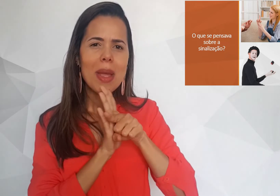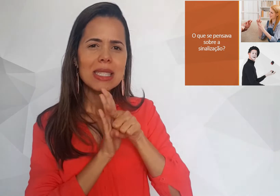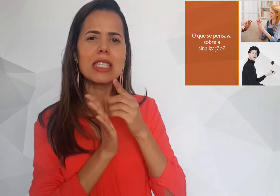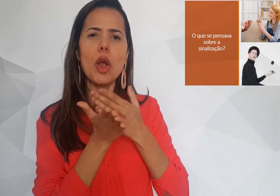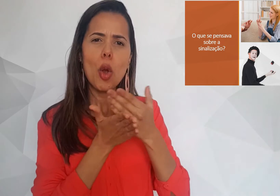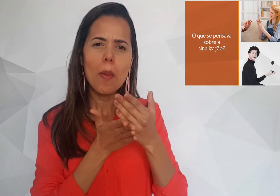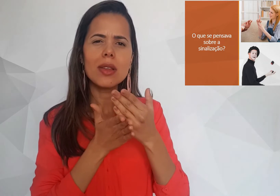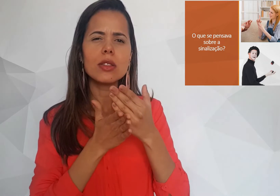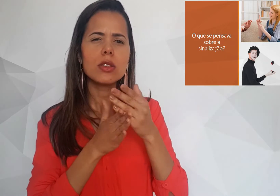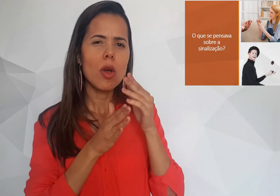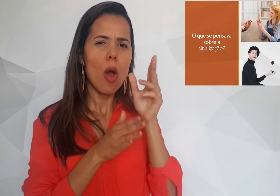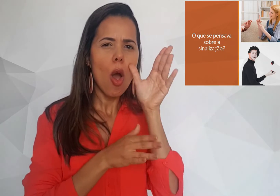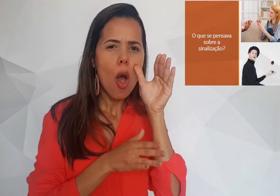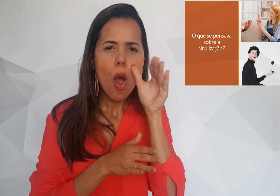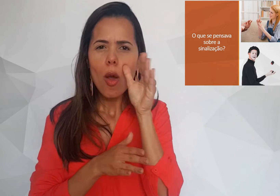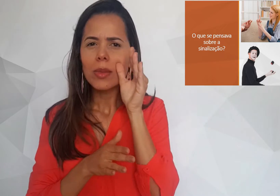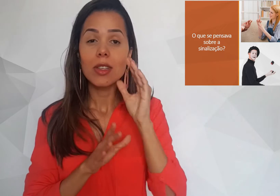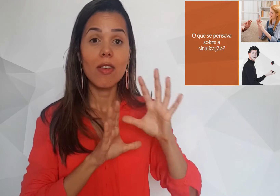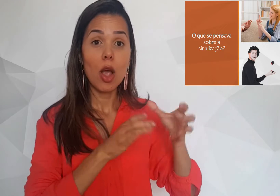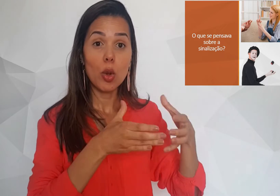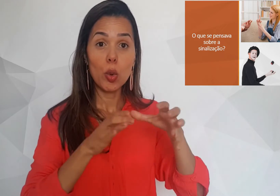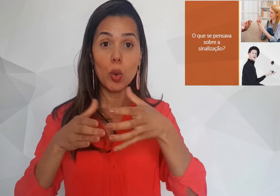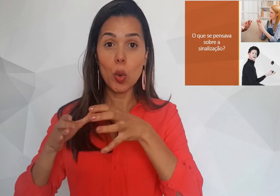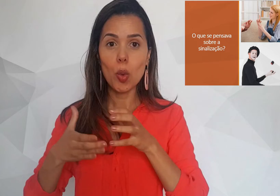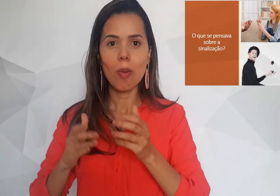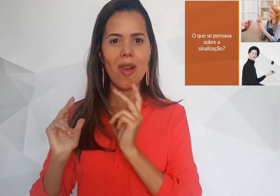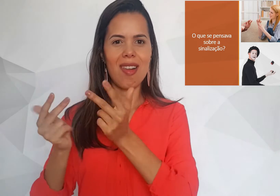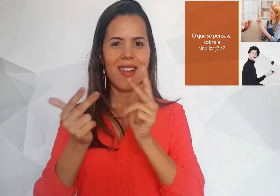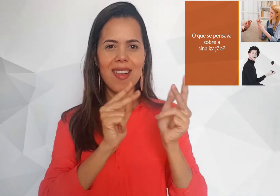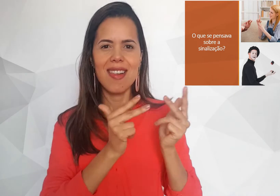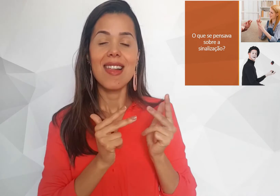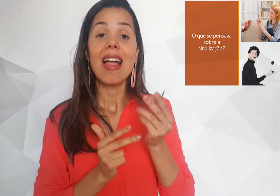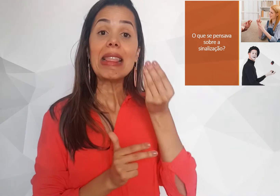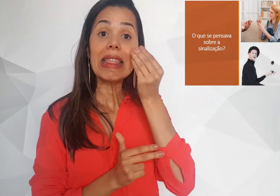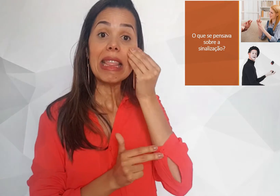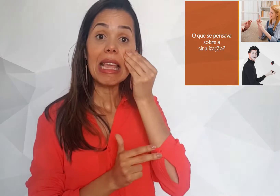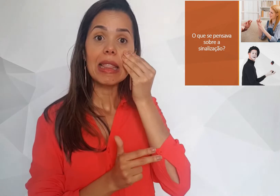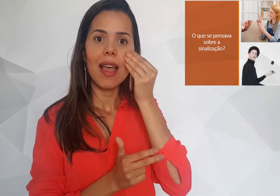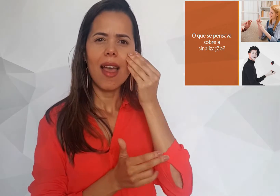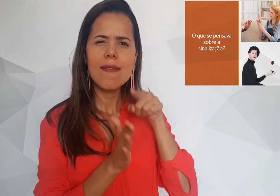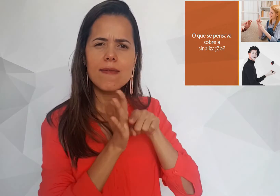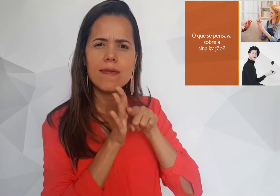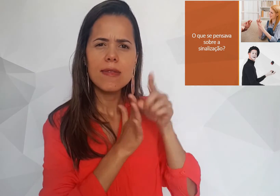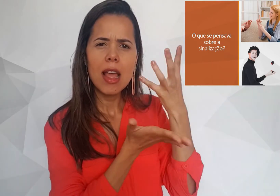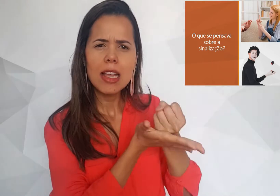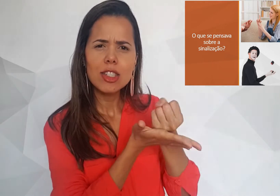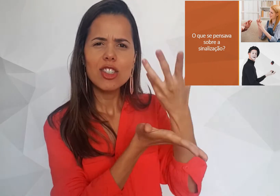que foram feitos com esse fim, de observar grupos de sinalizantes e tentar, a partir desses